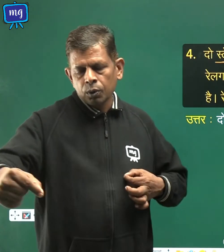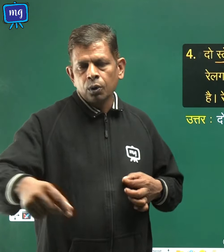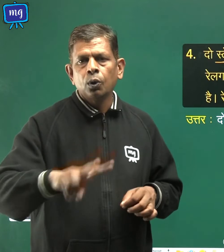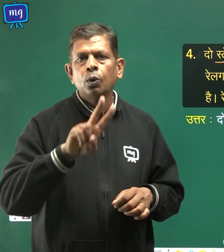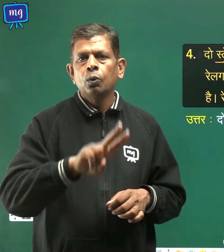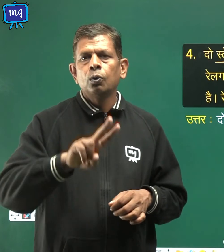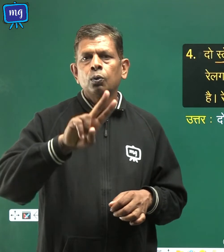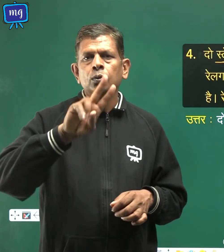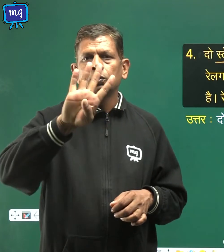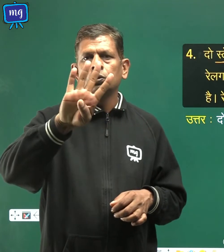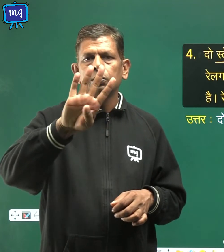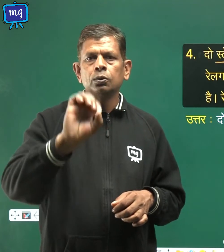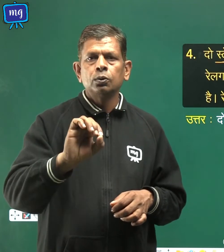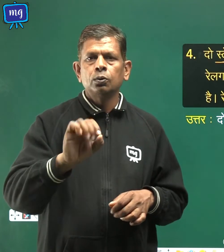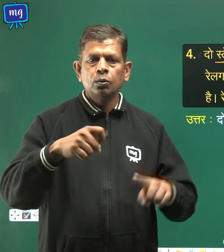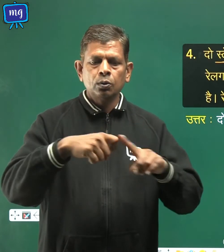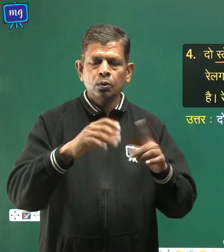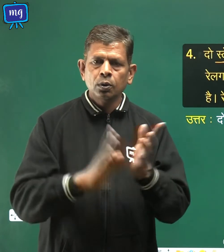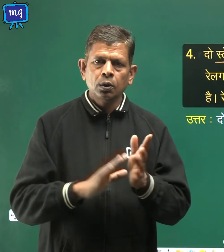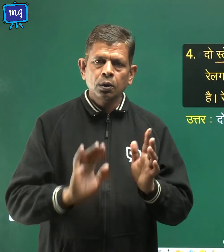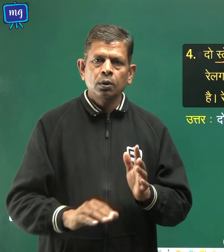240 किलोमीटर है।